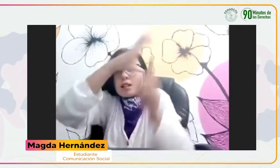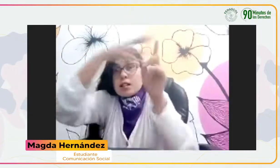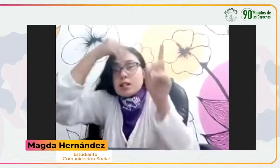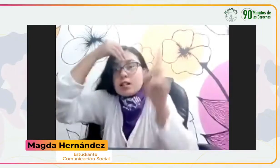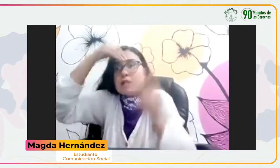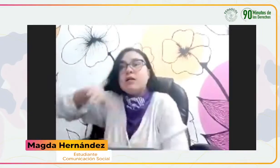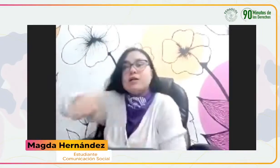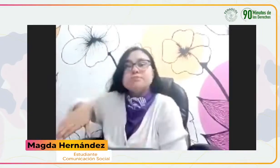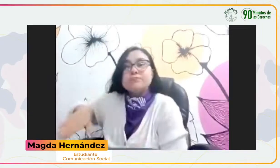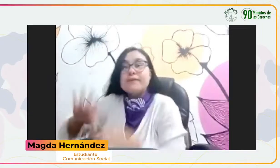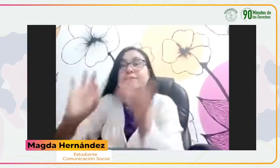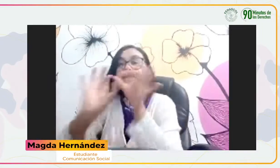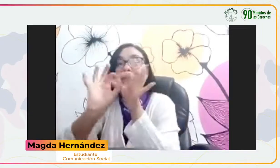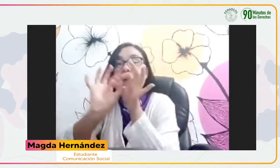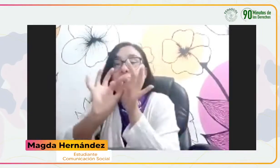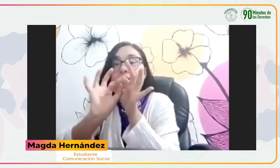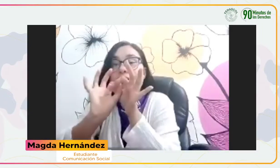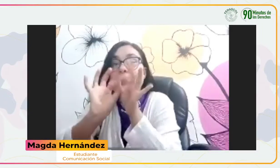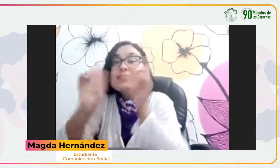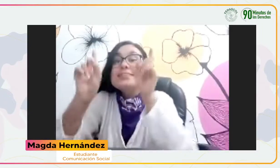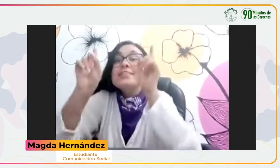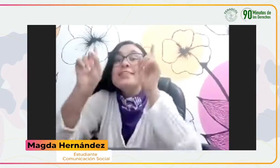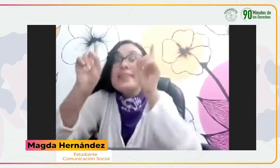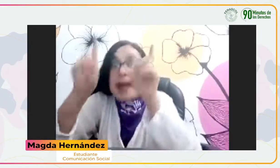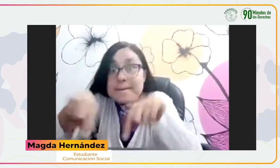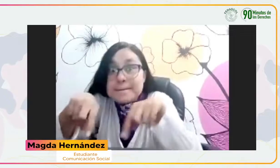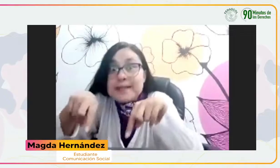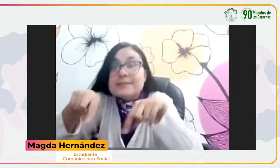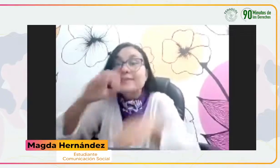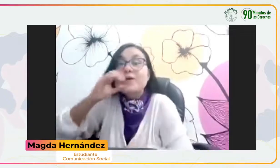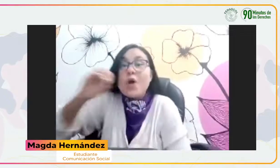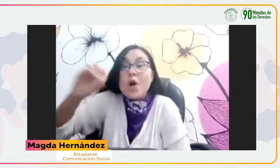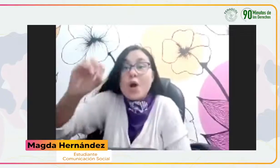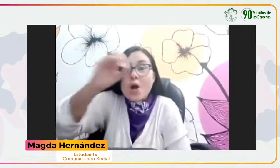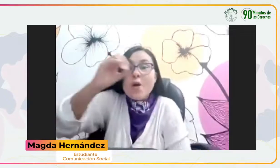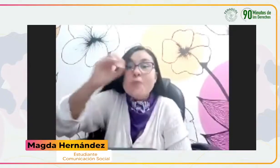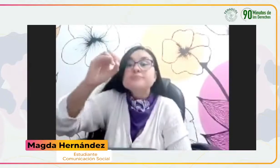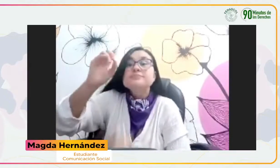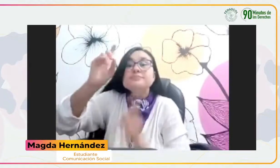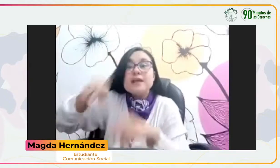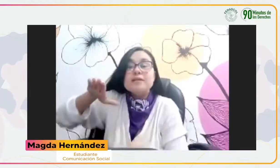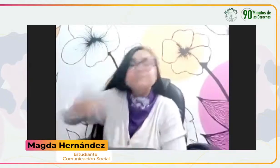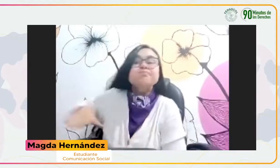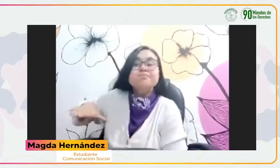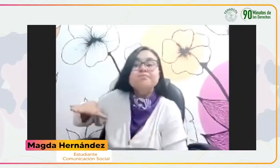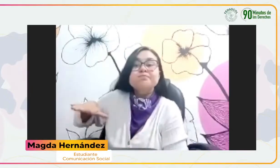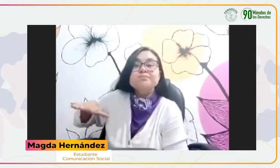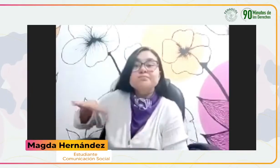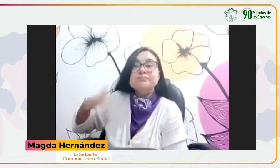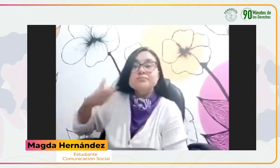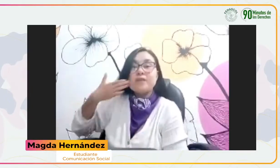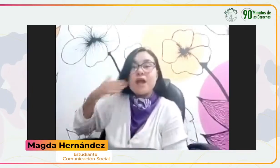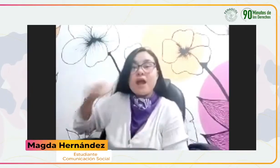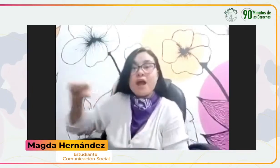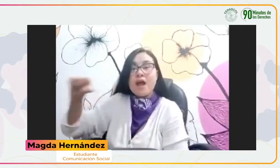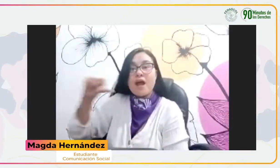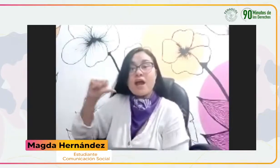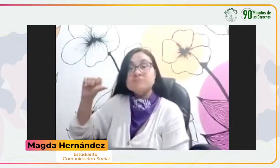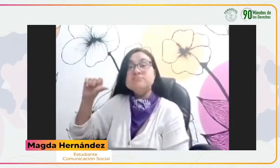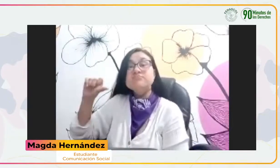sucediendo y la historia lo ha traído así por siempre. Entonces es importante que FENASCOL también lo maneje porque